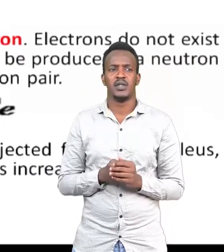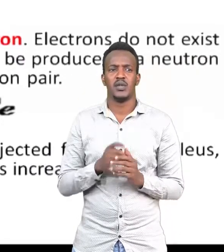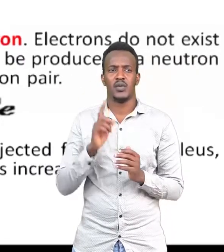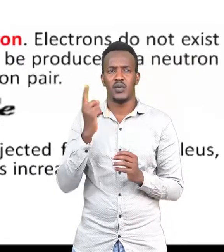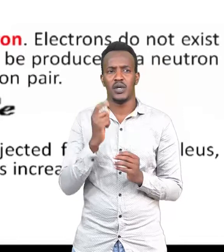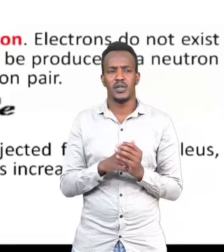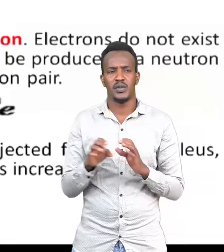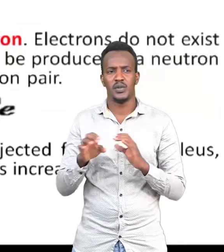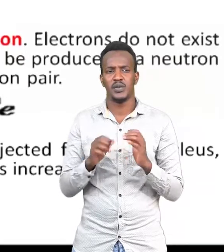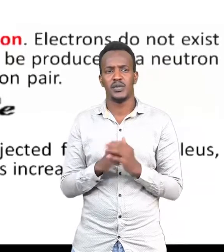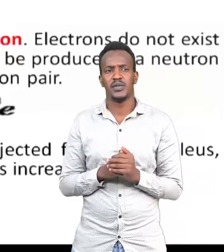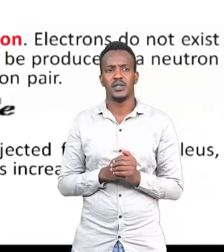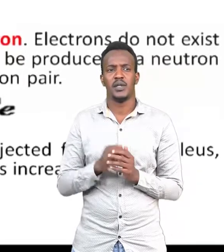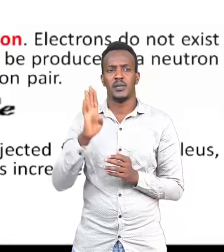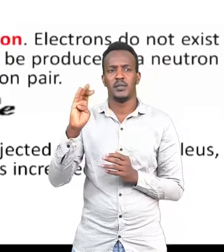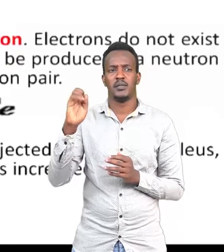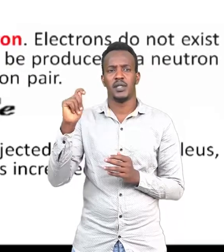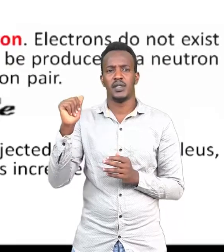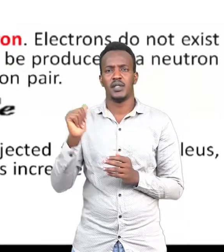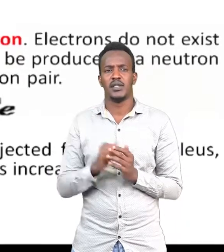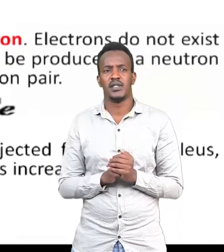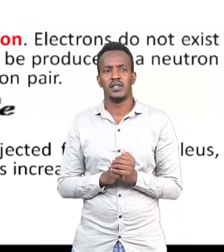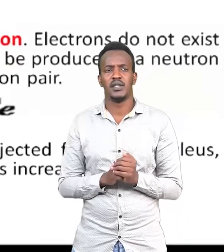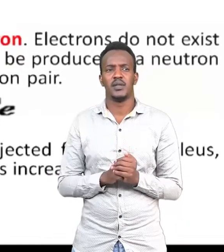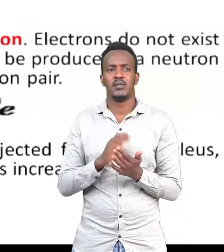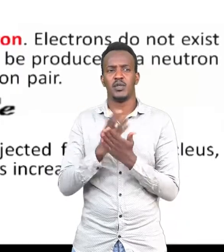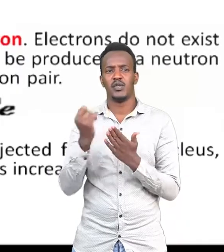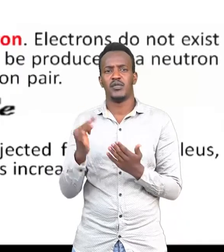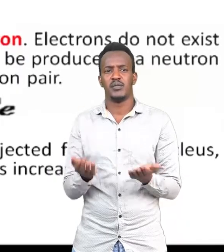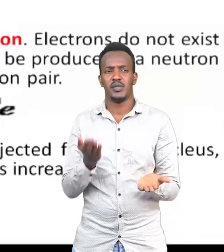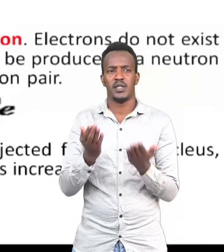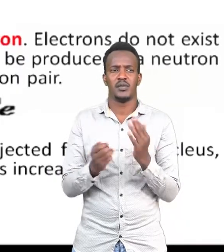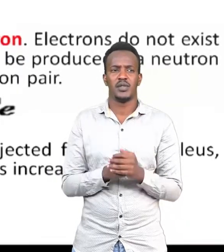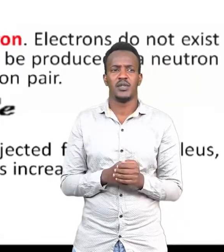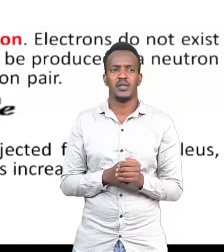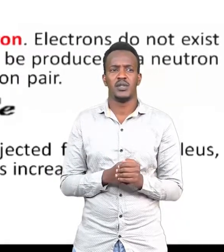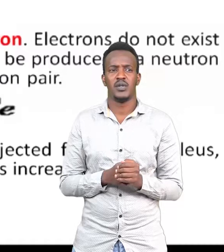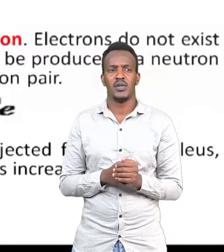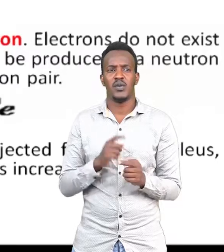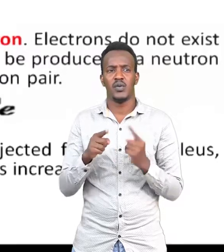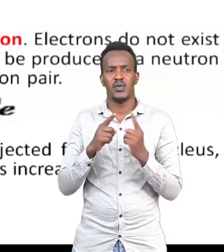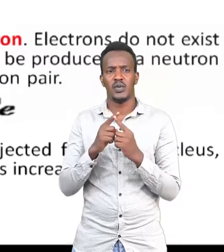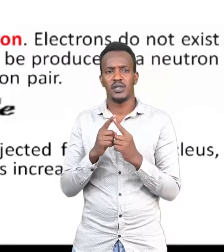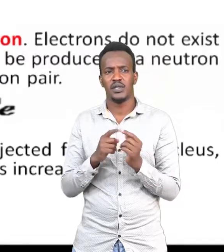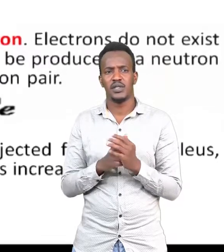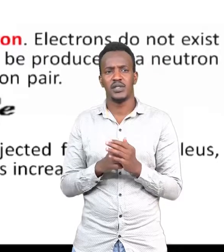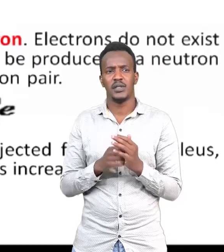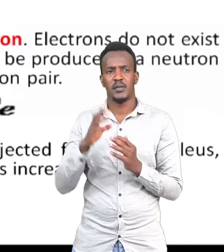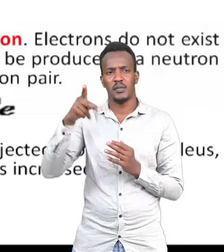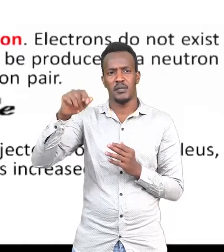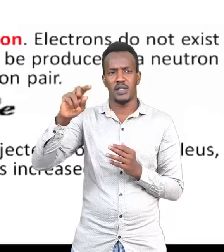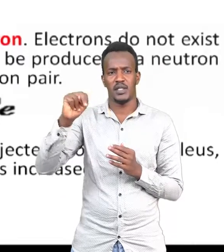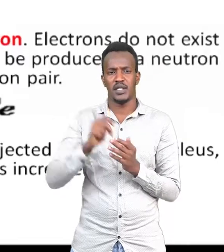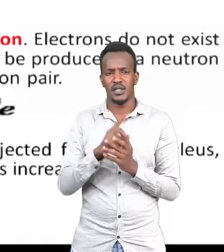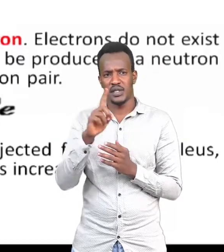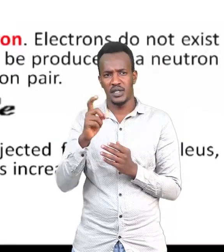wuxuu la macno yahay waxa weeyaan beta waa xaggii miisaamidda marka inaan idu tolo equation iska miisaamano xiriirka markaasi waxa weeyaan beta decay-ga iyo